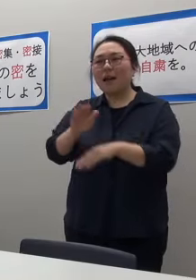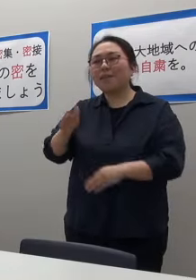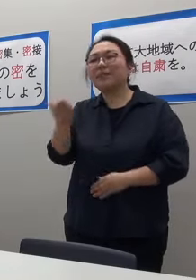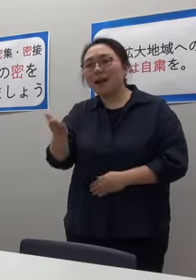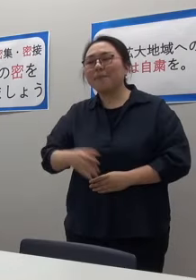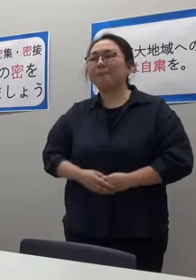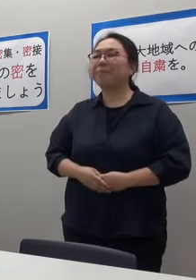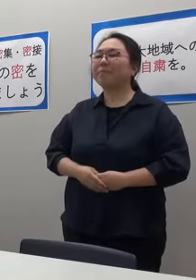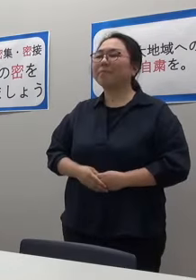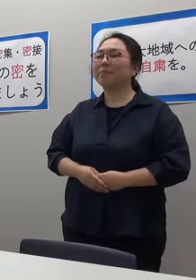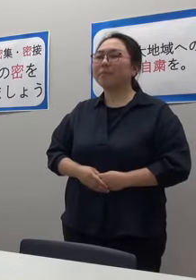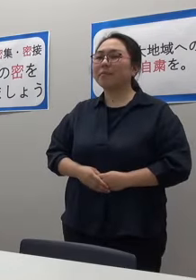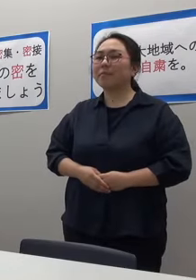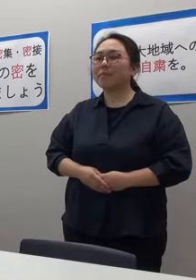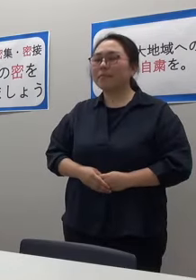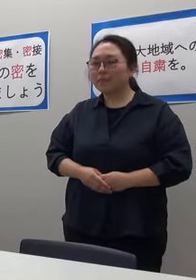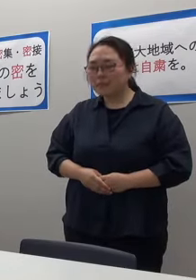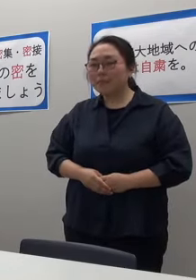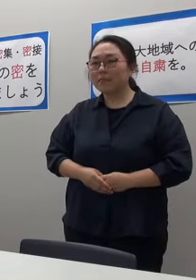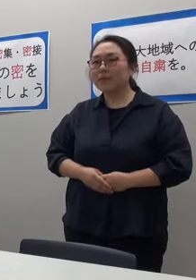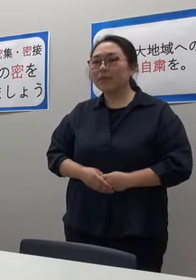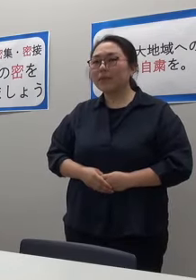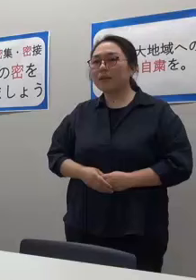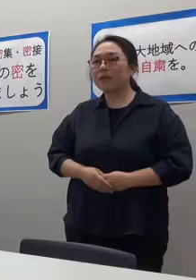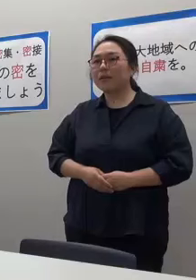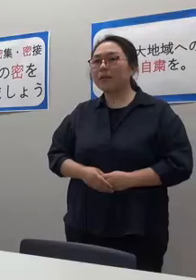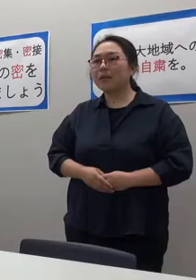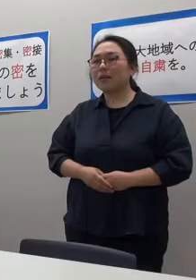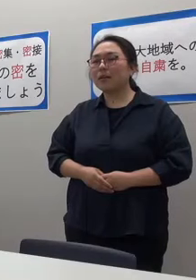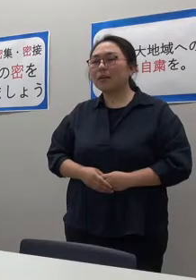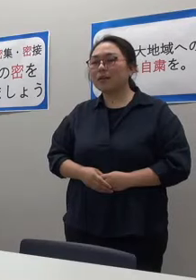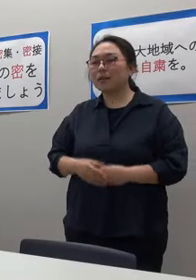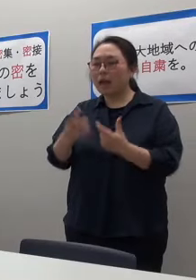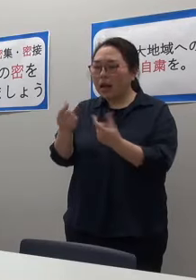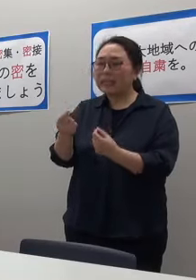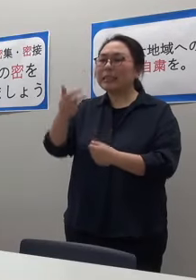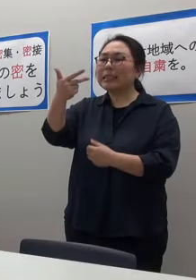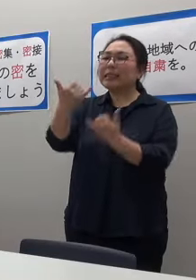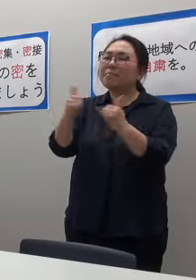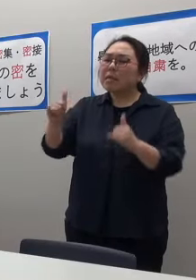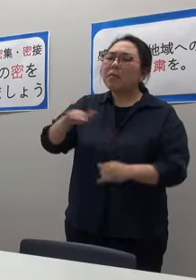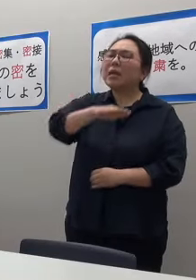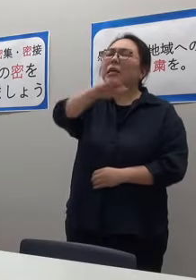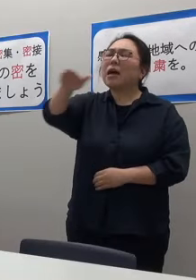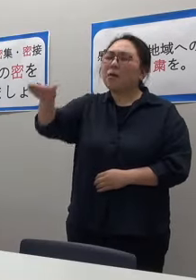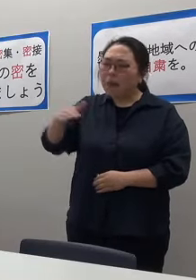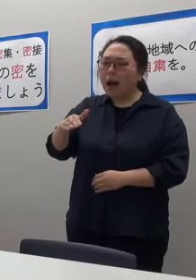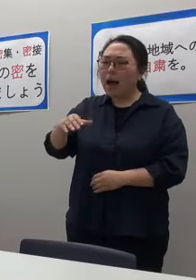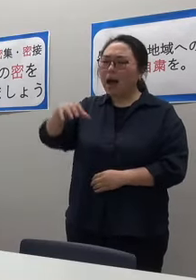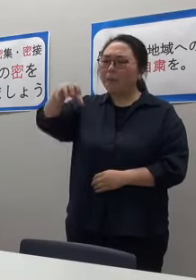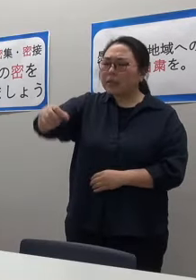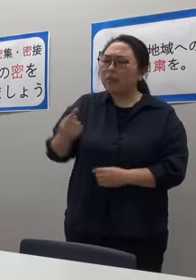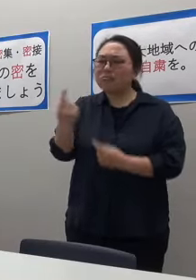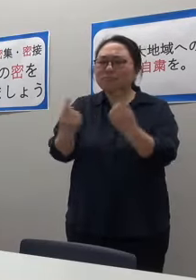明らかにするというのは調査を進めるかっていう意味でよろしいですか。 調査を進めたけど、やはり市民の方はどこに行ってるのかって、ざっくりとした場所でいいと思うん